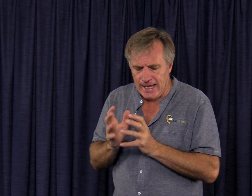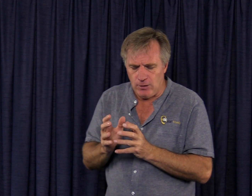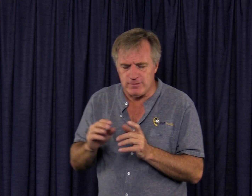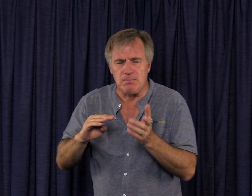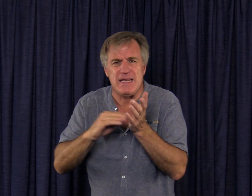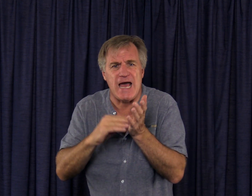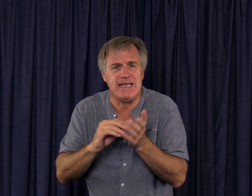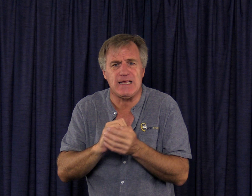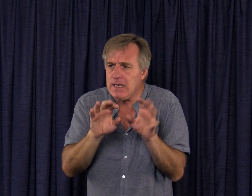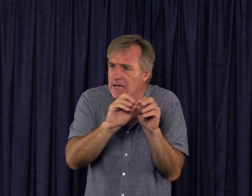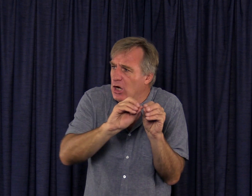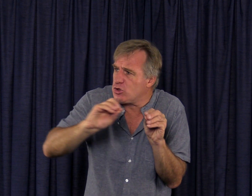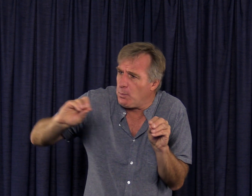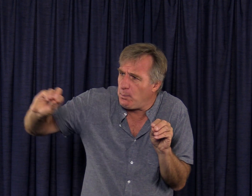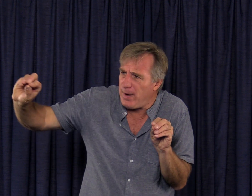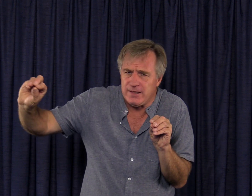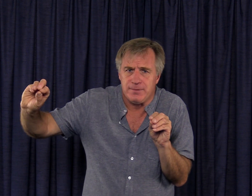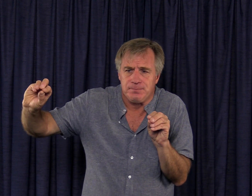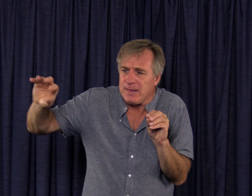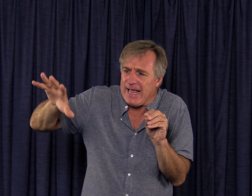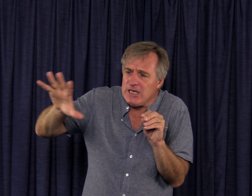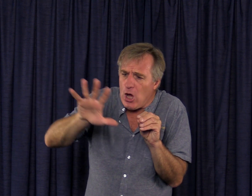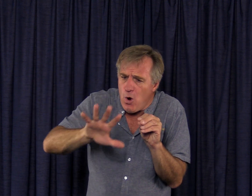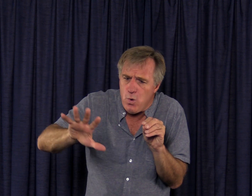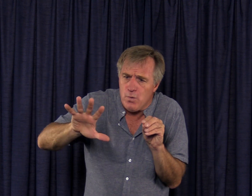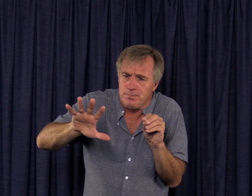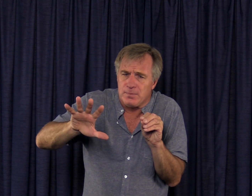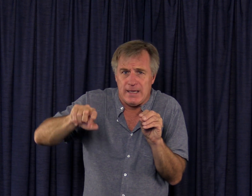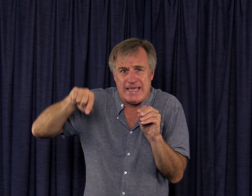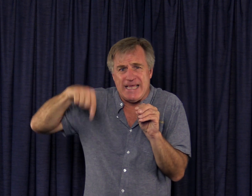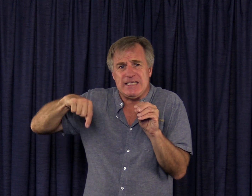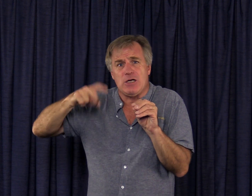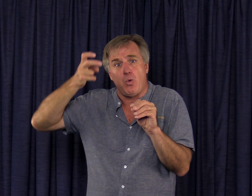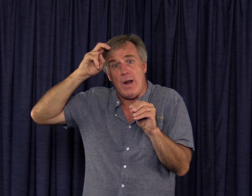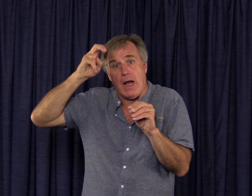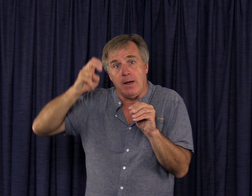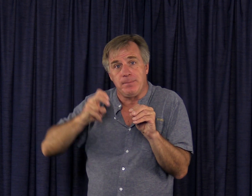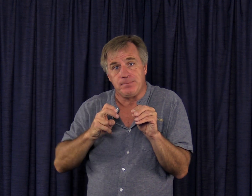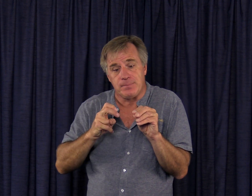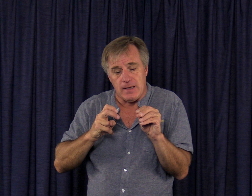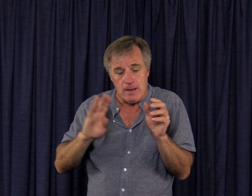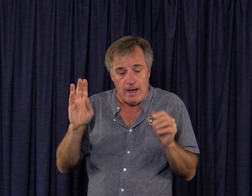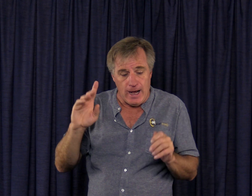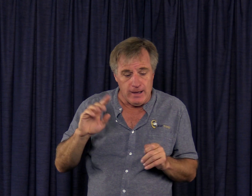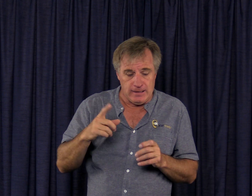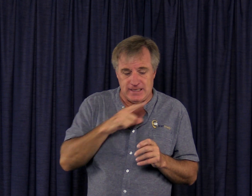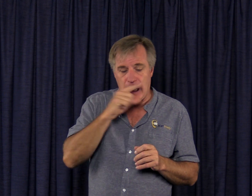of die Midianiete, en hulle is op pad, en nou, hierdie koning, sy naam